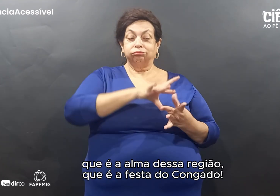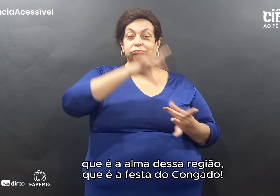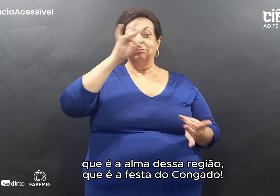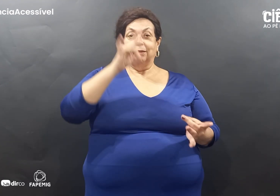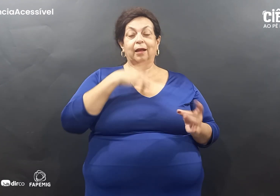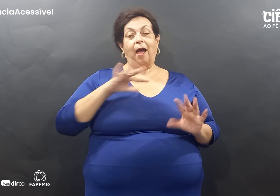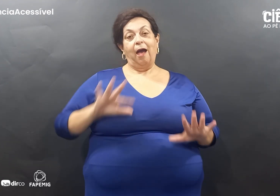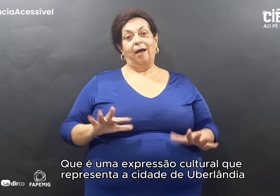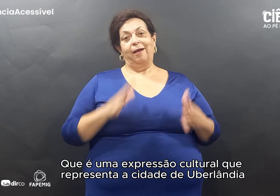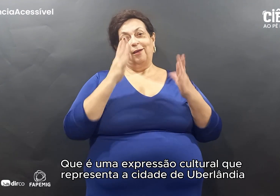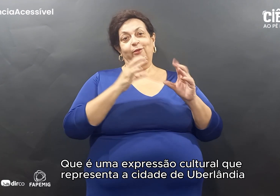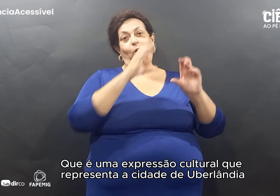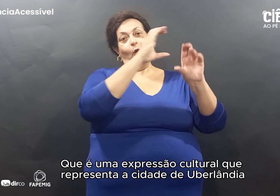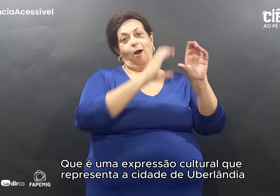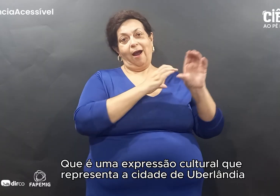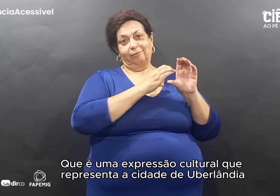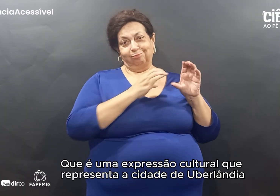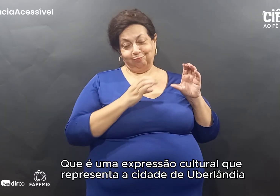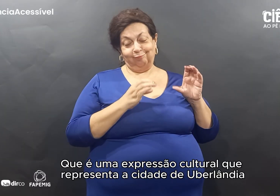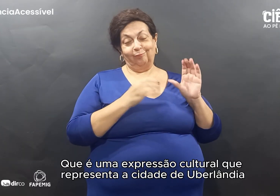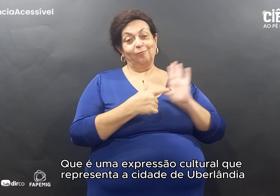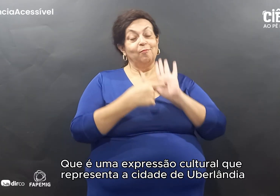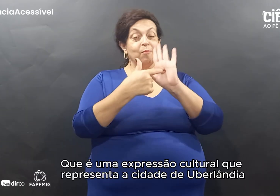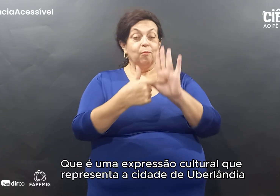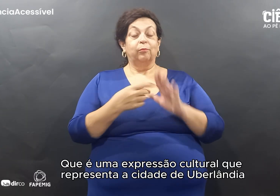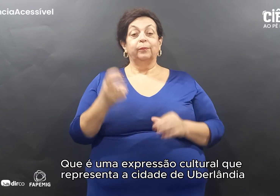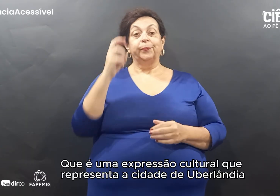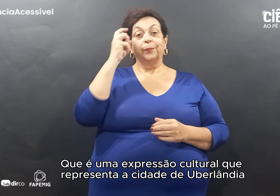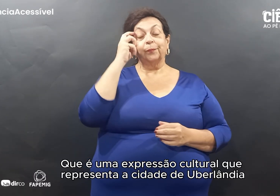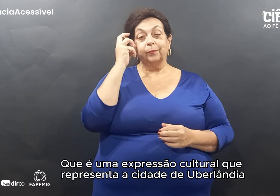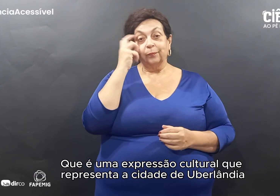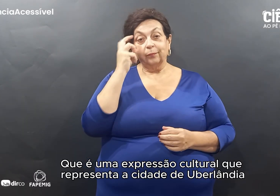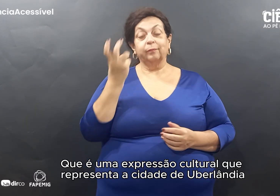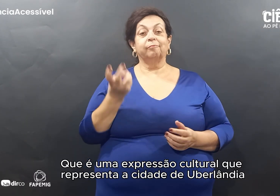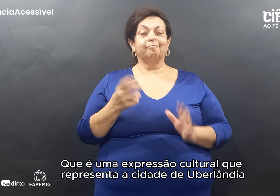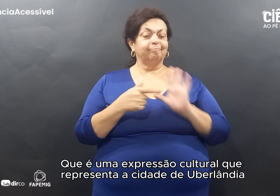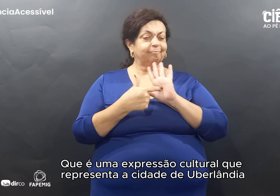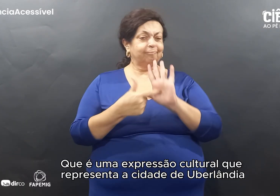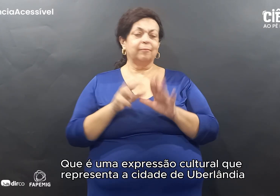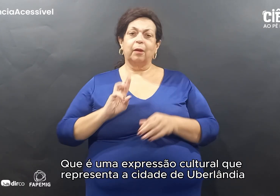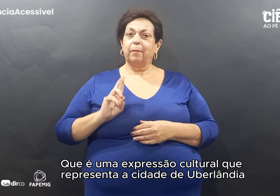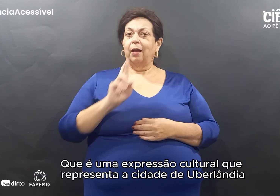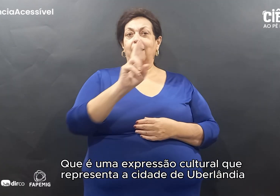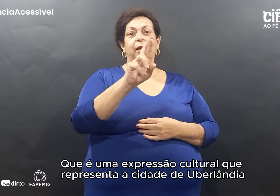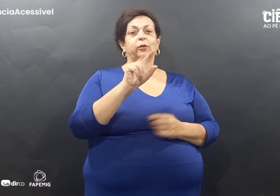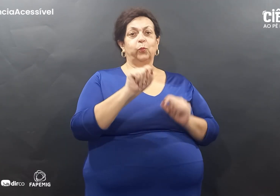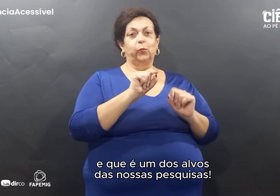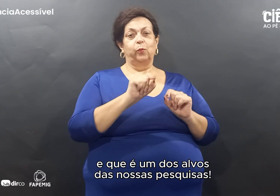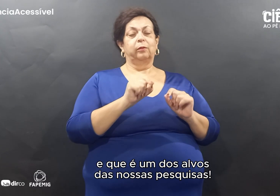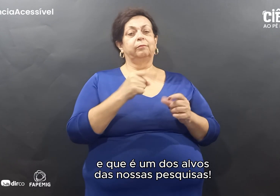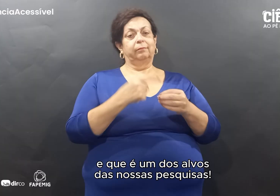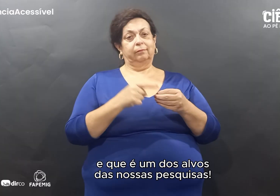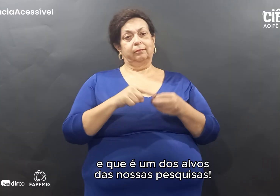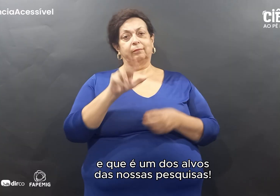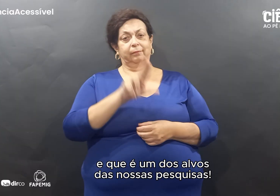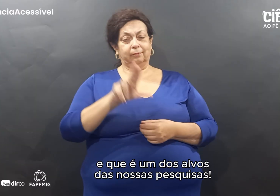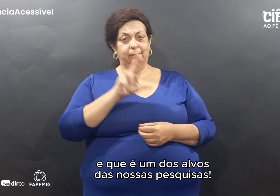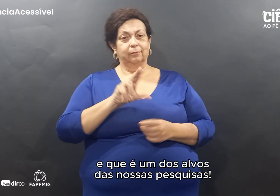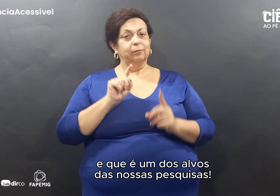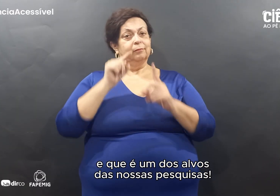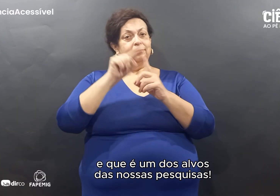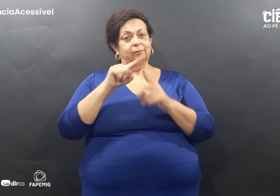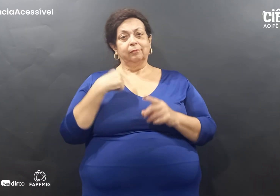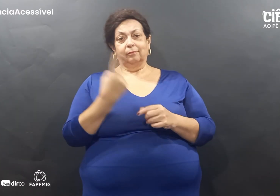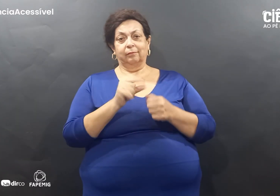do Congado, que é uma expressão cultural assim, que representa a cidade de Uberlândia e que é um dos alvos aí das